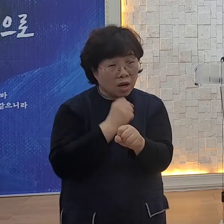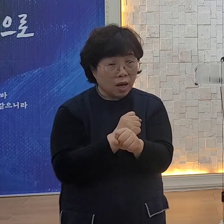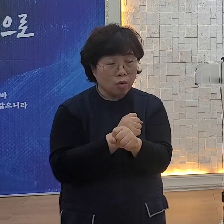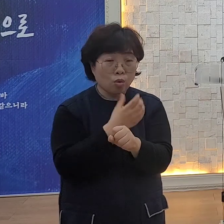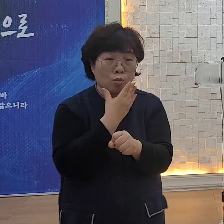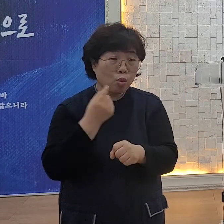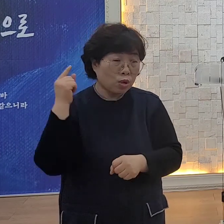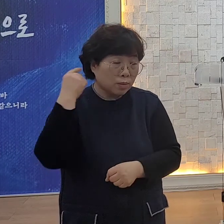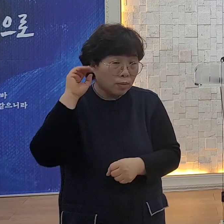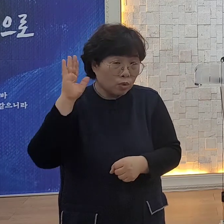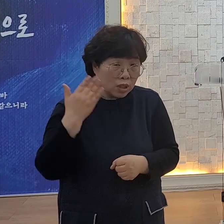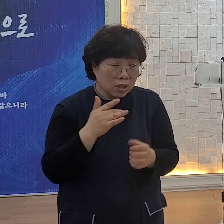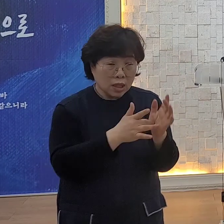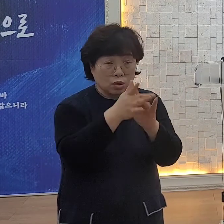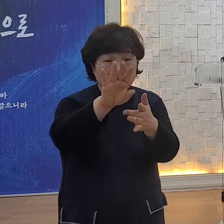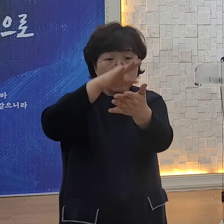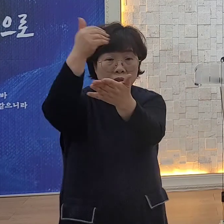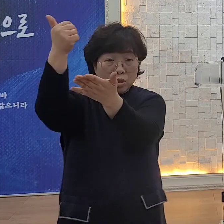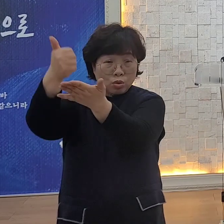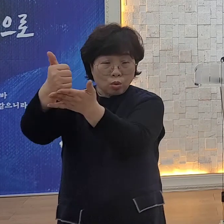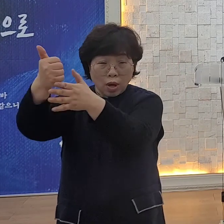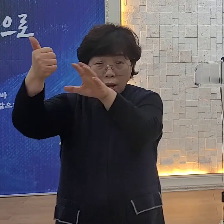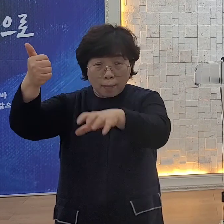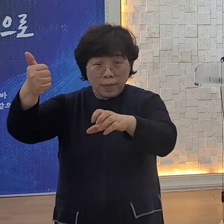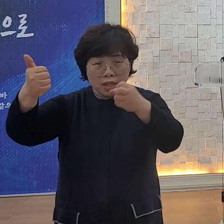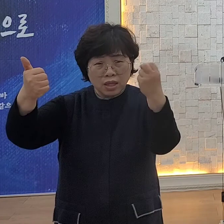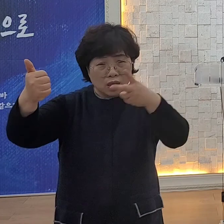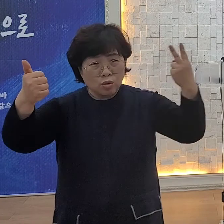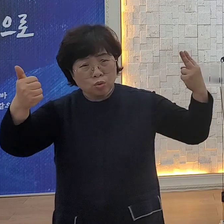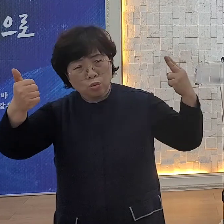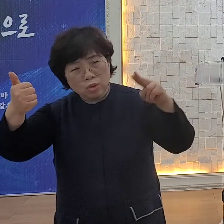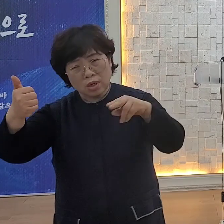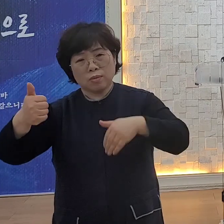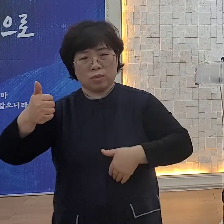복음이신 예수 그리스도, 우리 그분 앞으로 다시 돌아와야 됩니다.